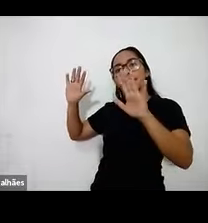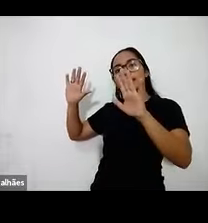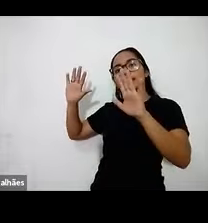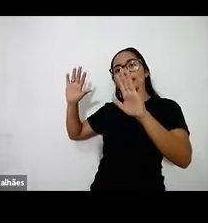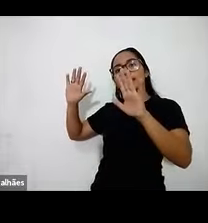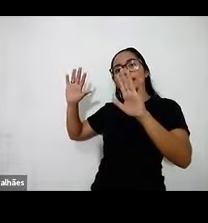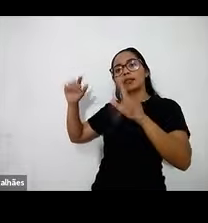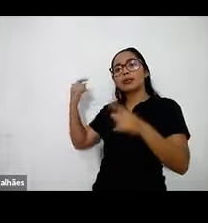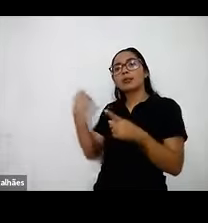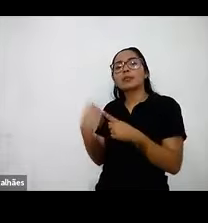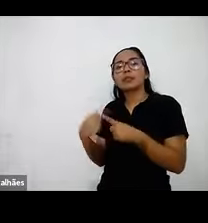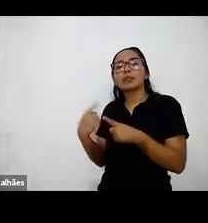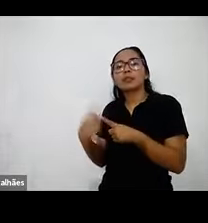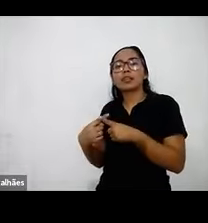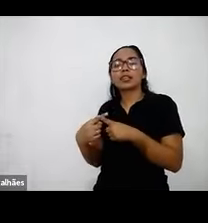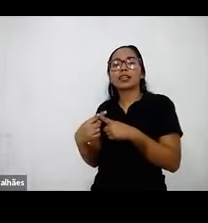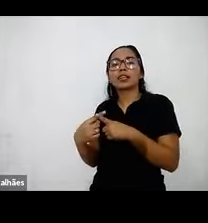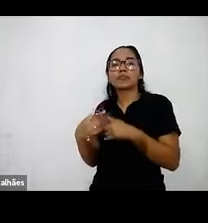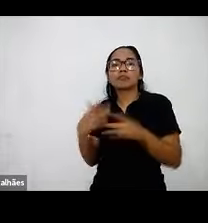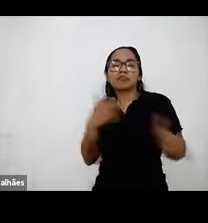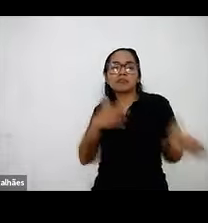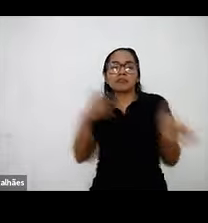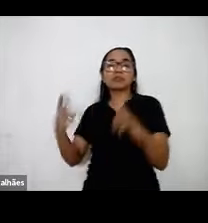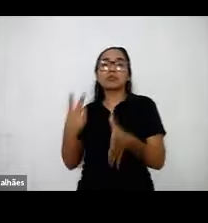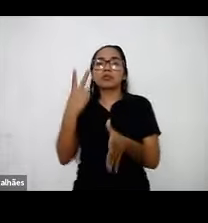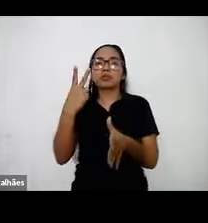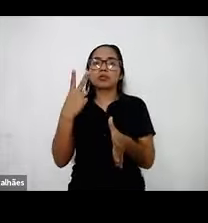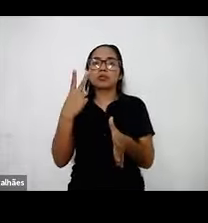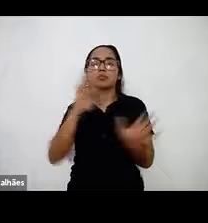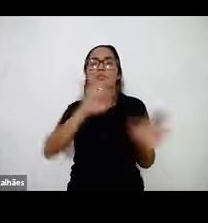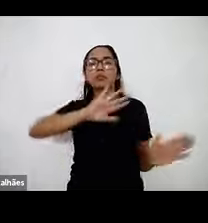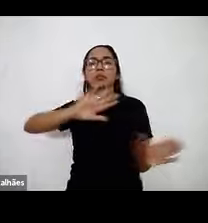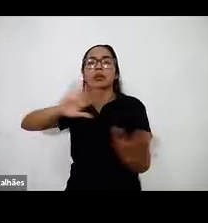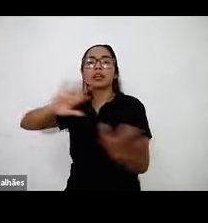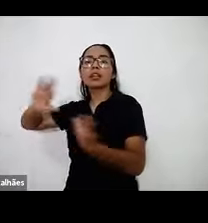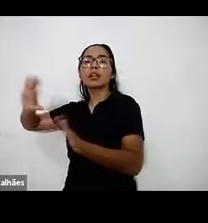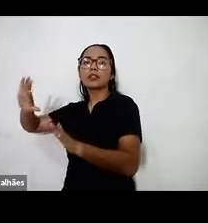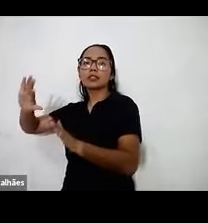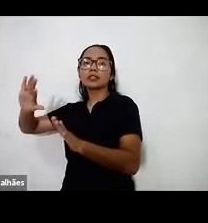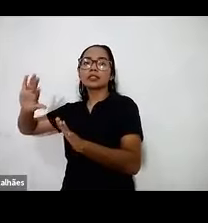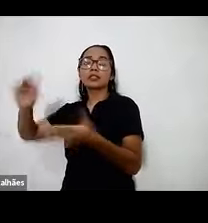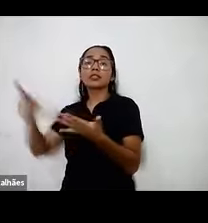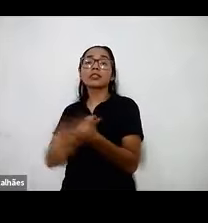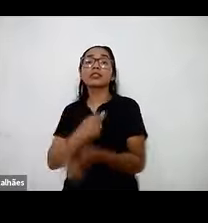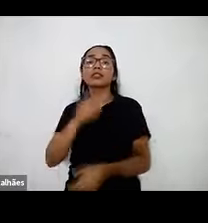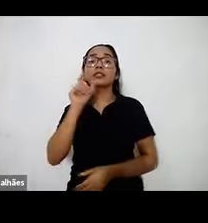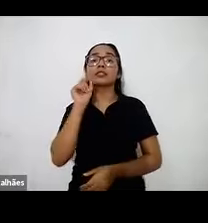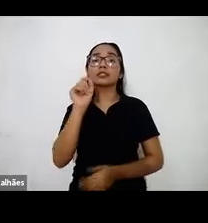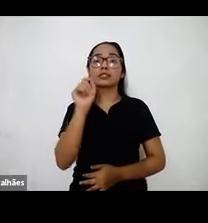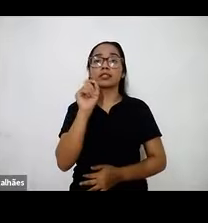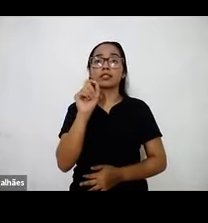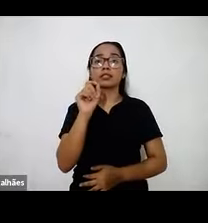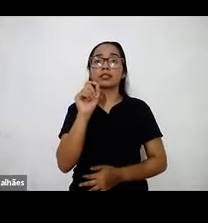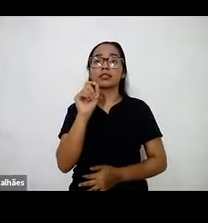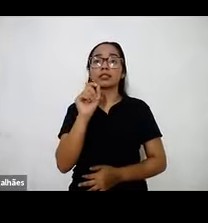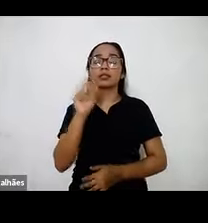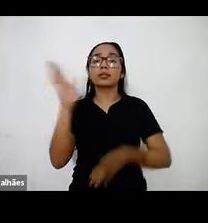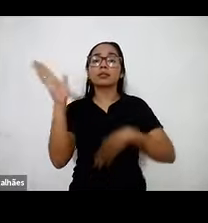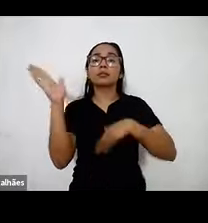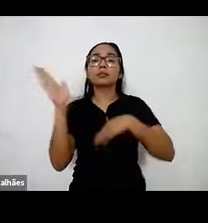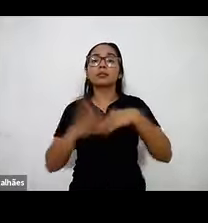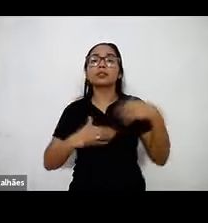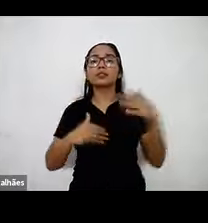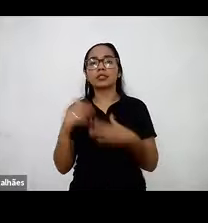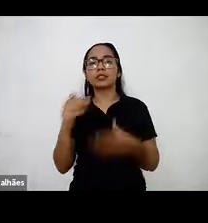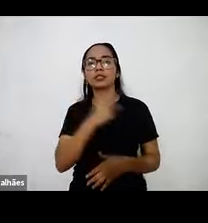não só nós, enquanto profissionais, né, de saúde. Hoje, eu sou profissional de saúde, não atuo no CAP, mas atuo no processo de educação feminina